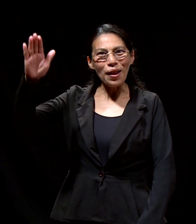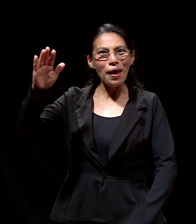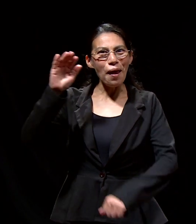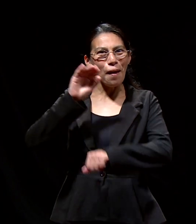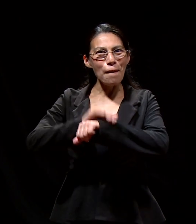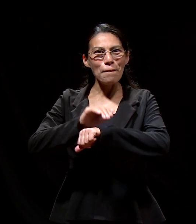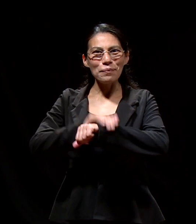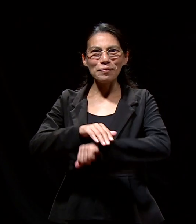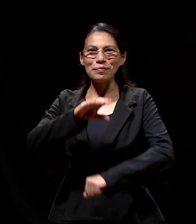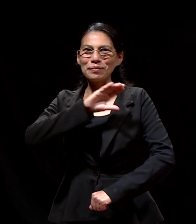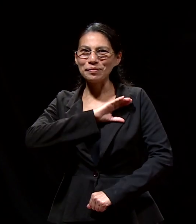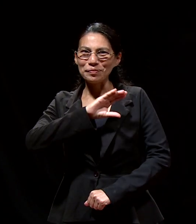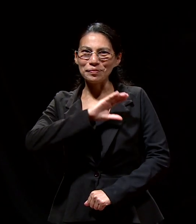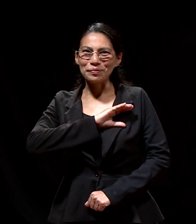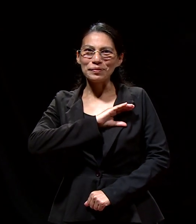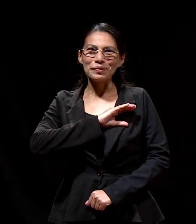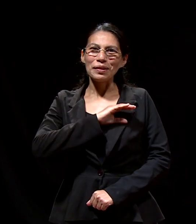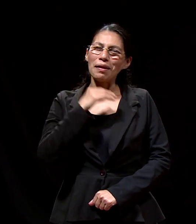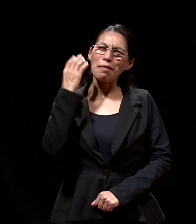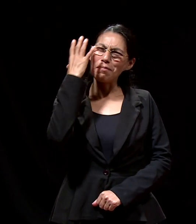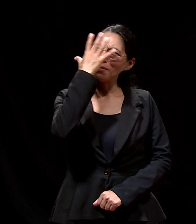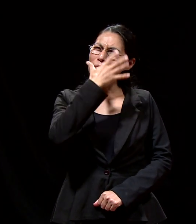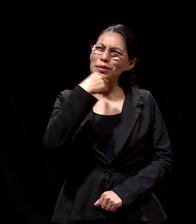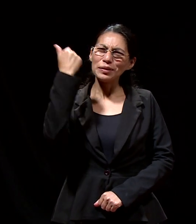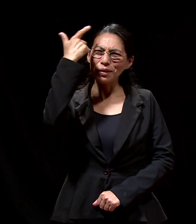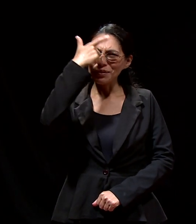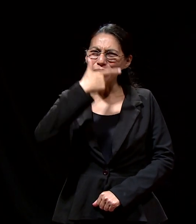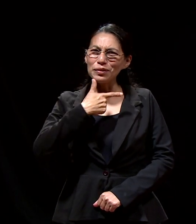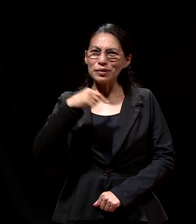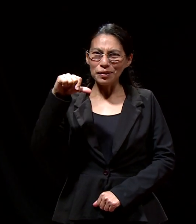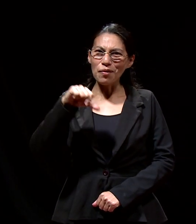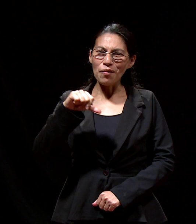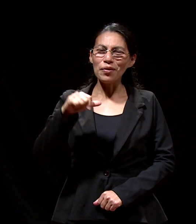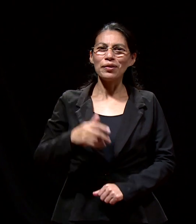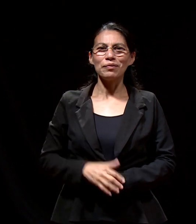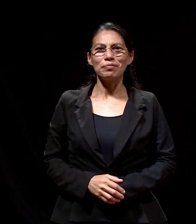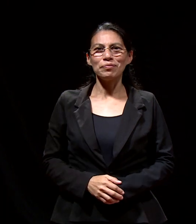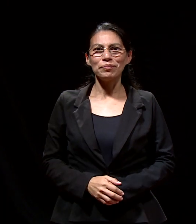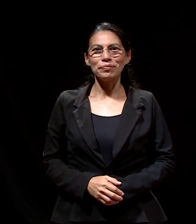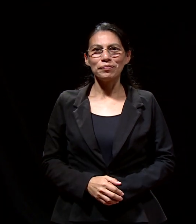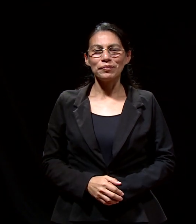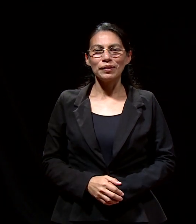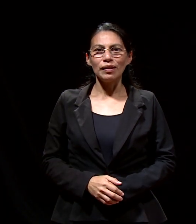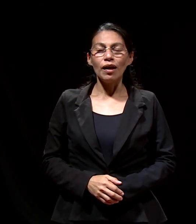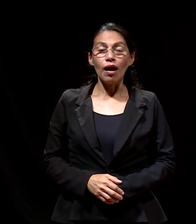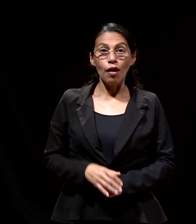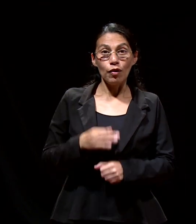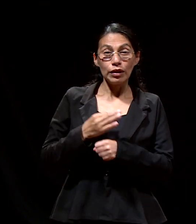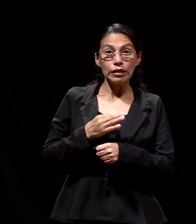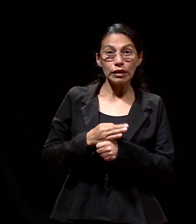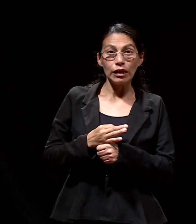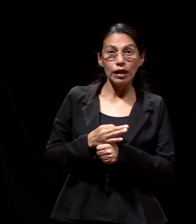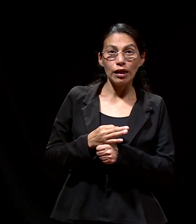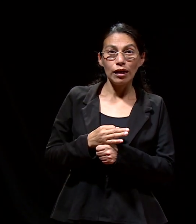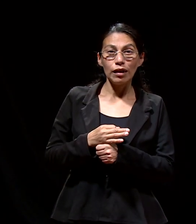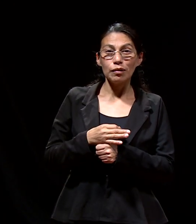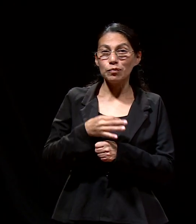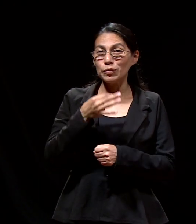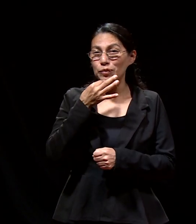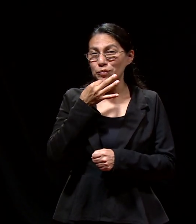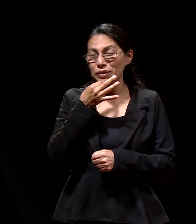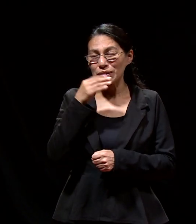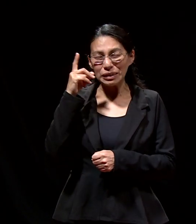qué tal queridos amigos qué hermosa noche hoy realmente vivimos en tiempos